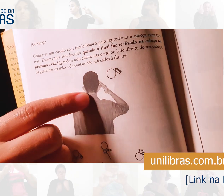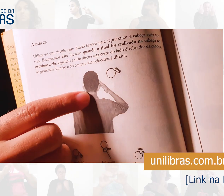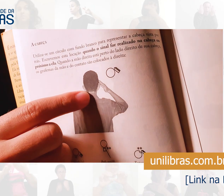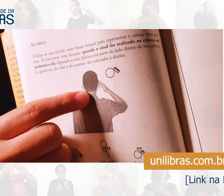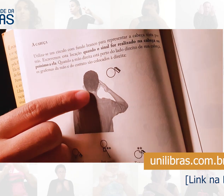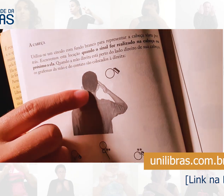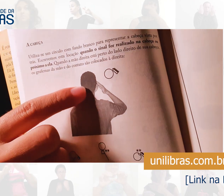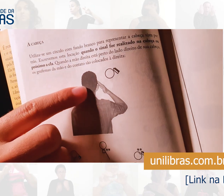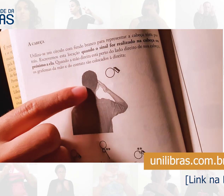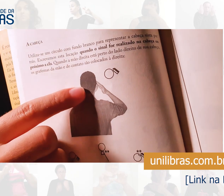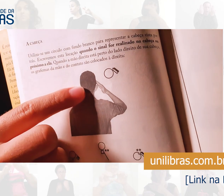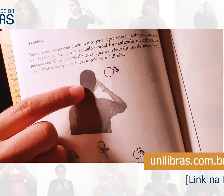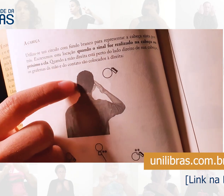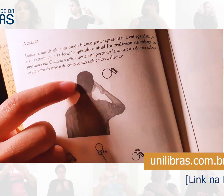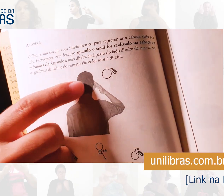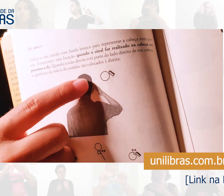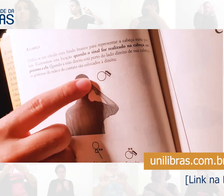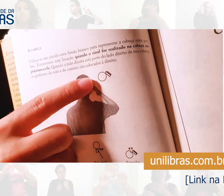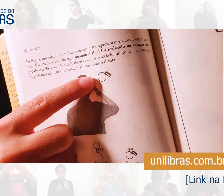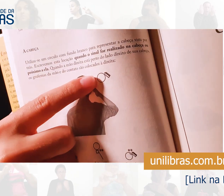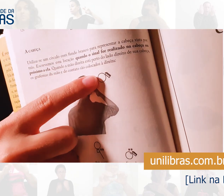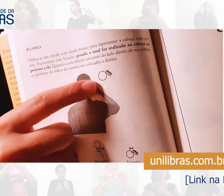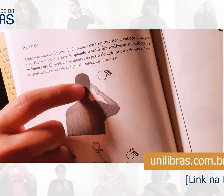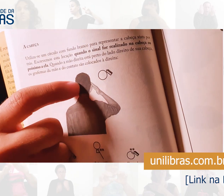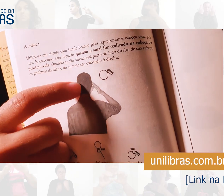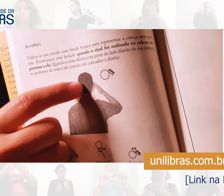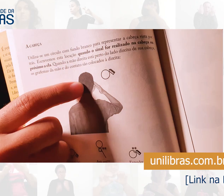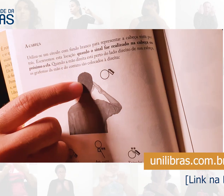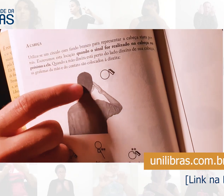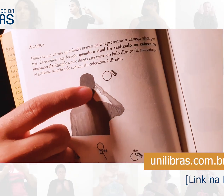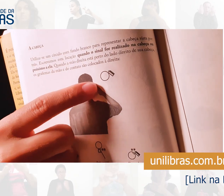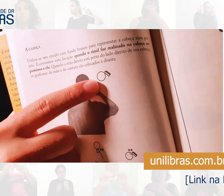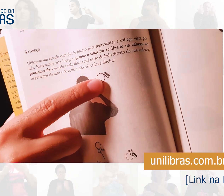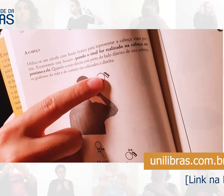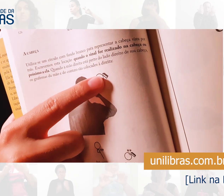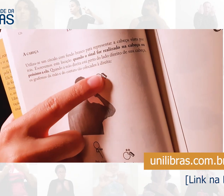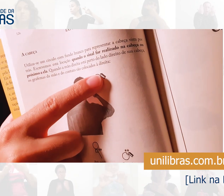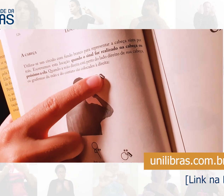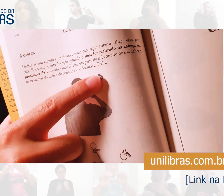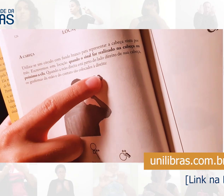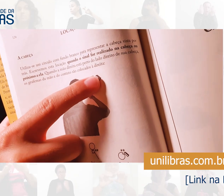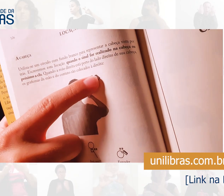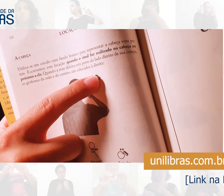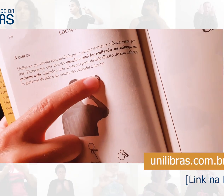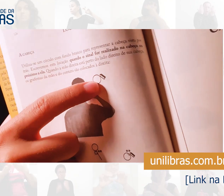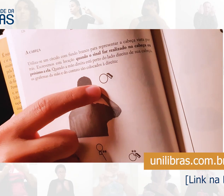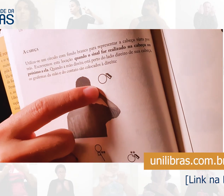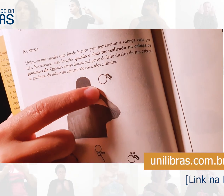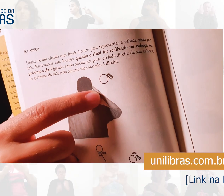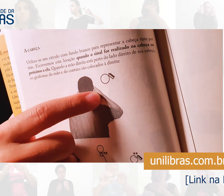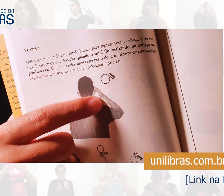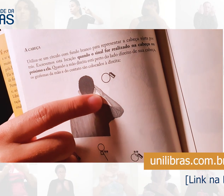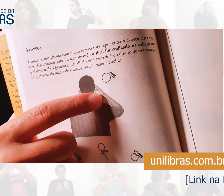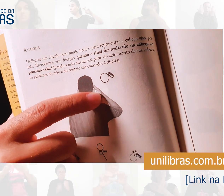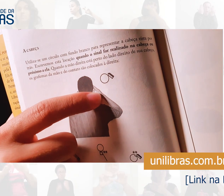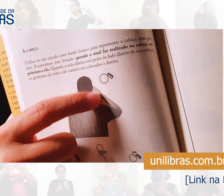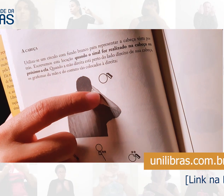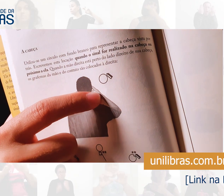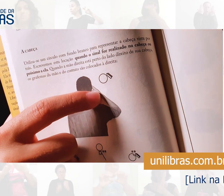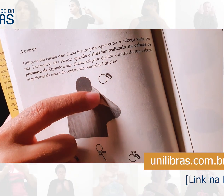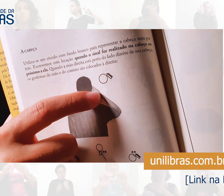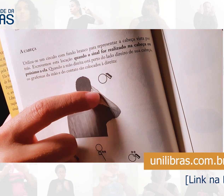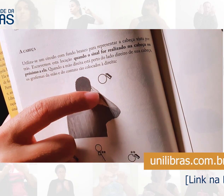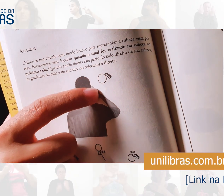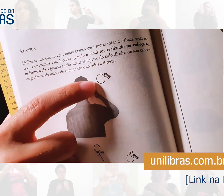E aqui você percebe a lógica, olha, o círculo representa a cabeça, essa mão aqui, a metade preta, representa